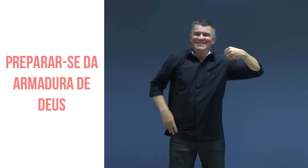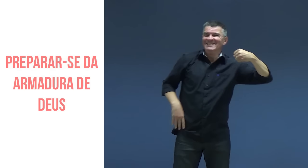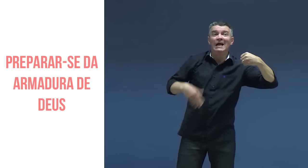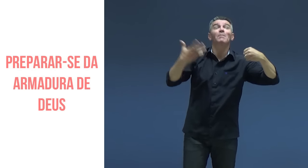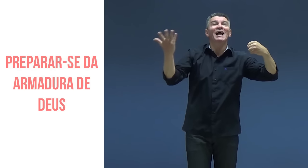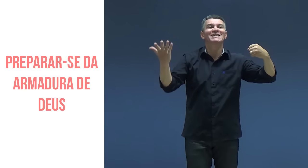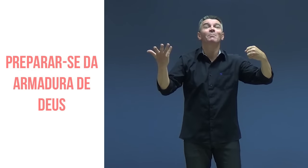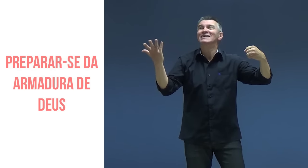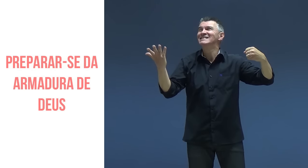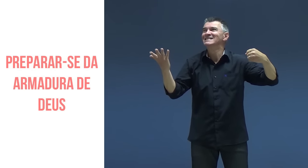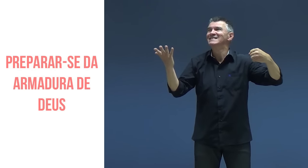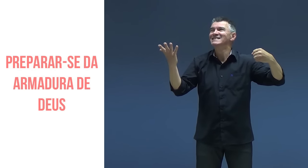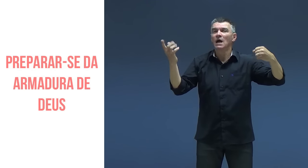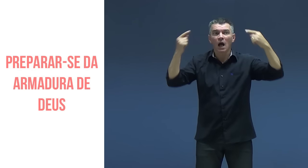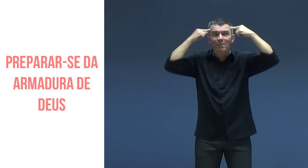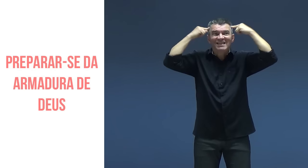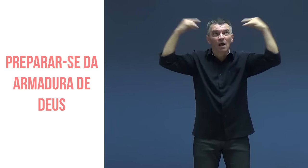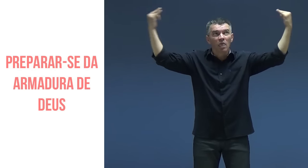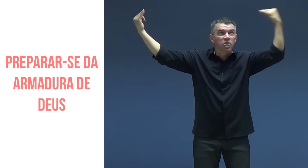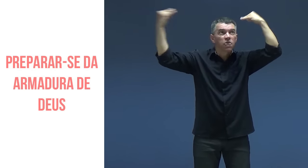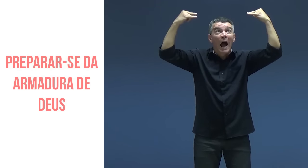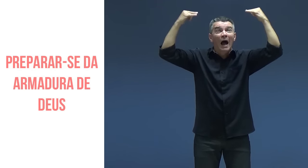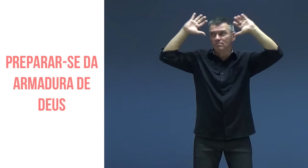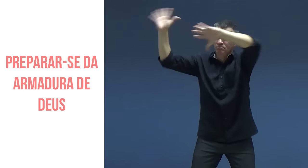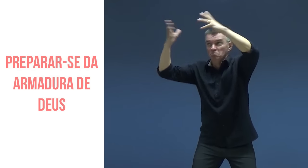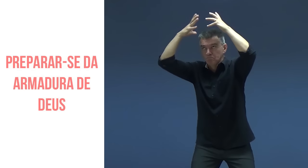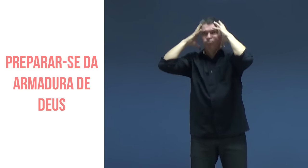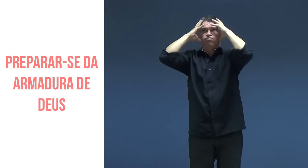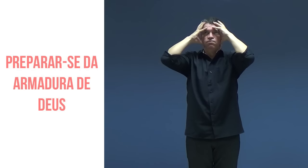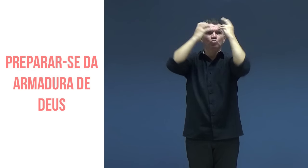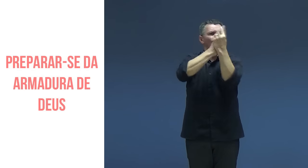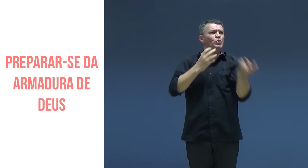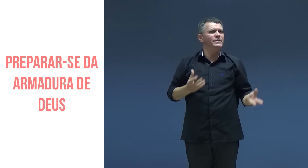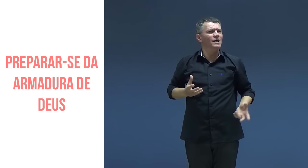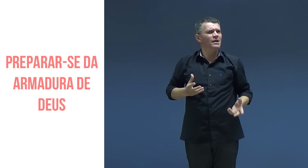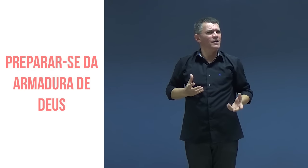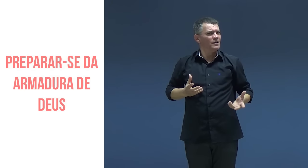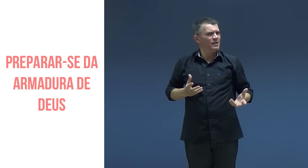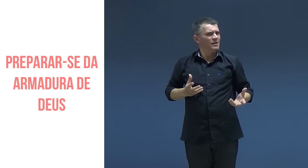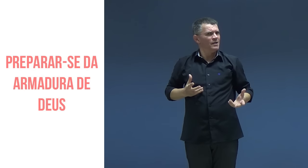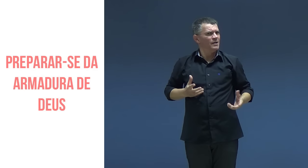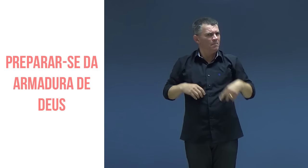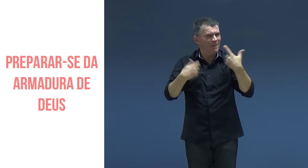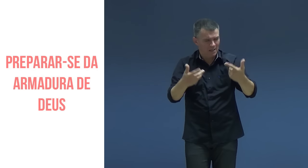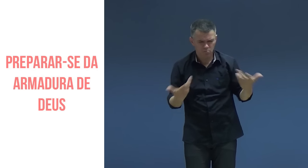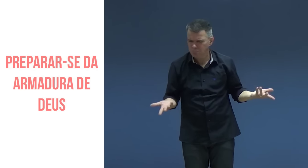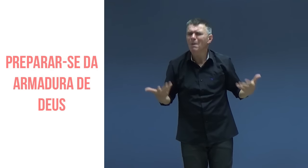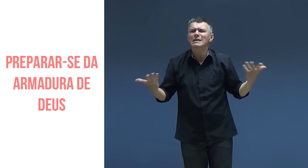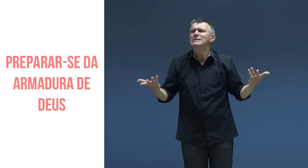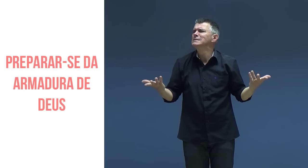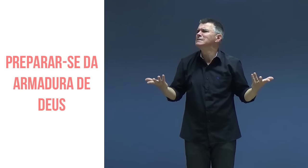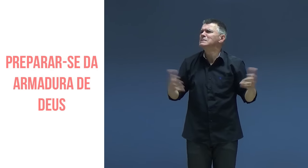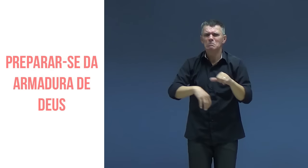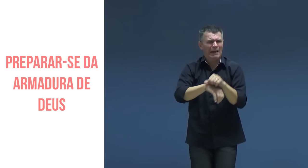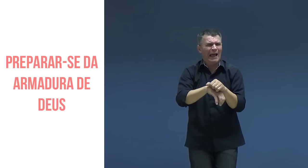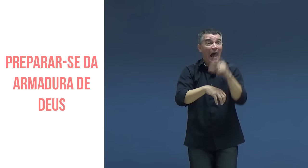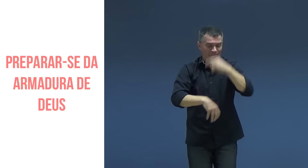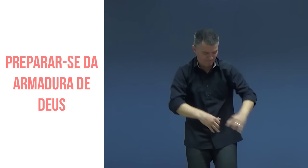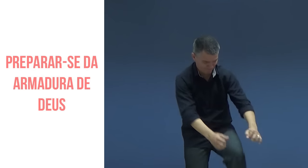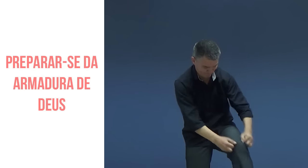mundo não te atinjam. Né? Ah, às vezes na cabeça, não, peraí, vou usar o capacete. Né? Ah, e o que mais? O que mais? Ah,